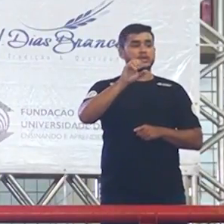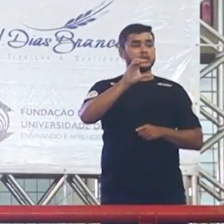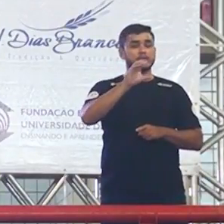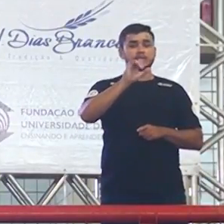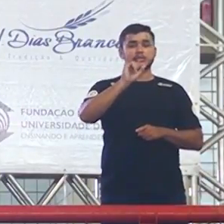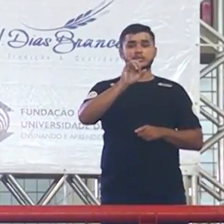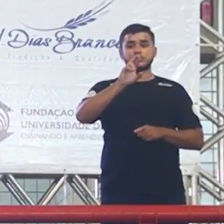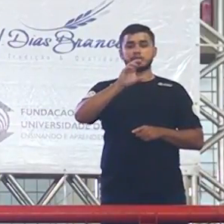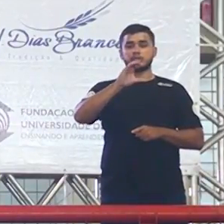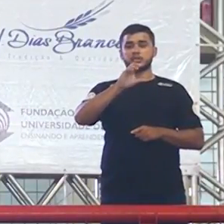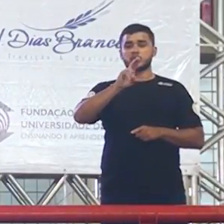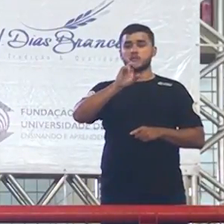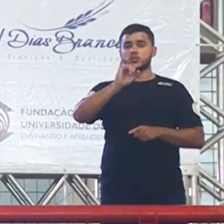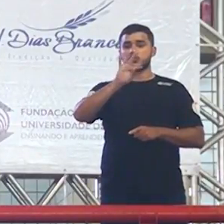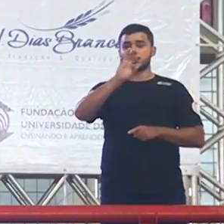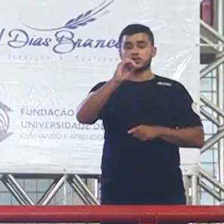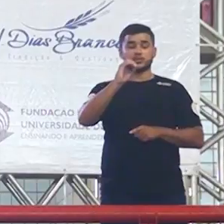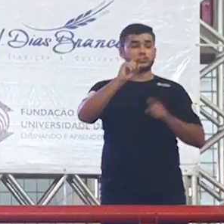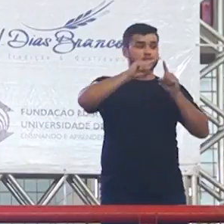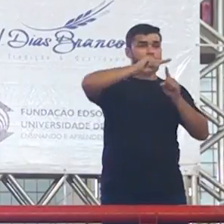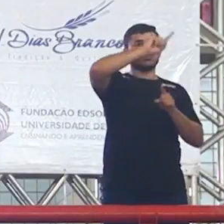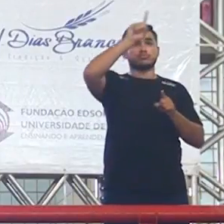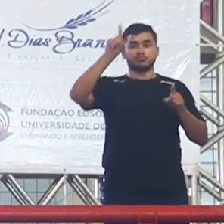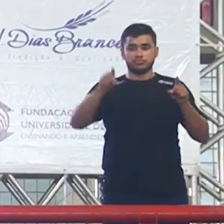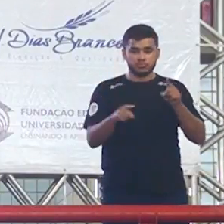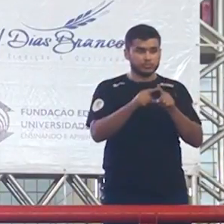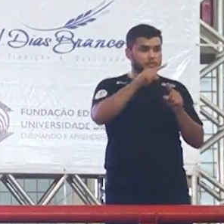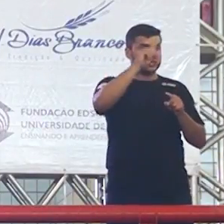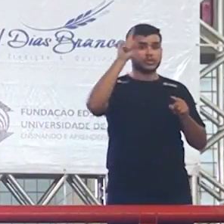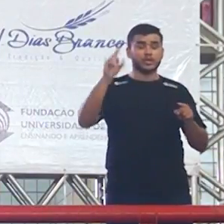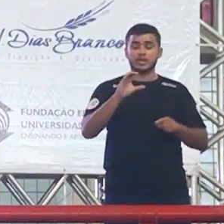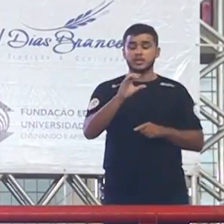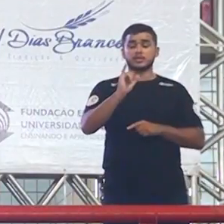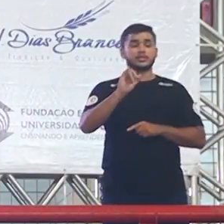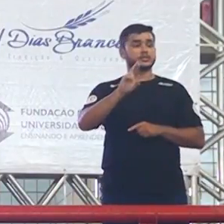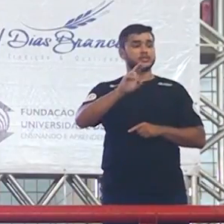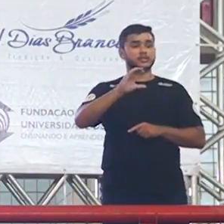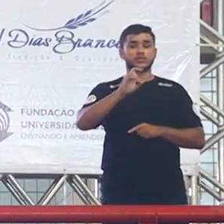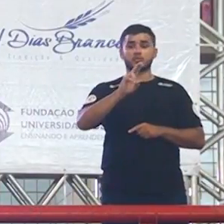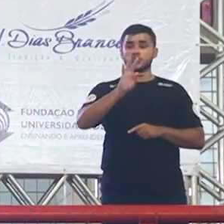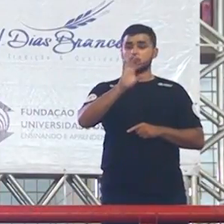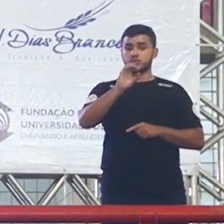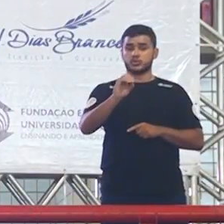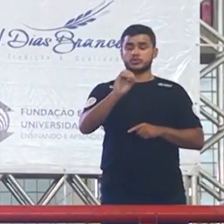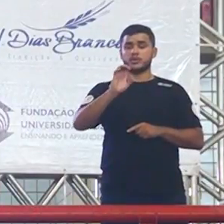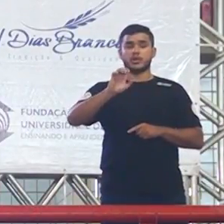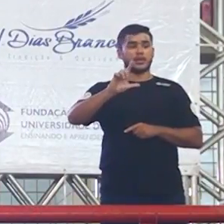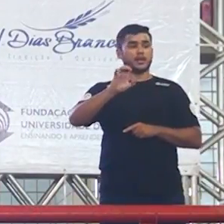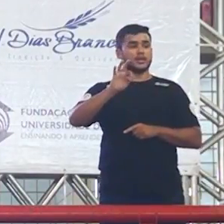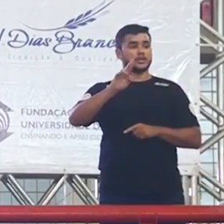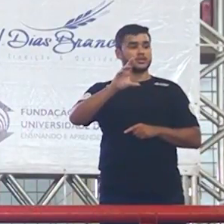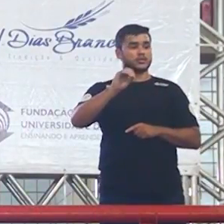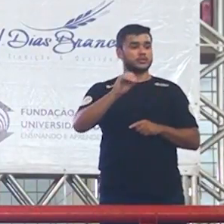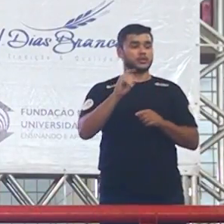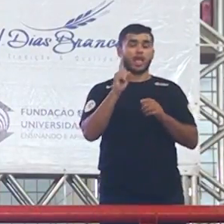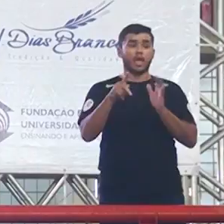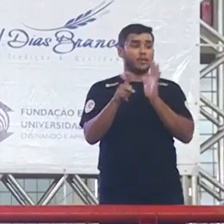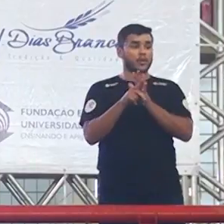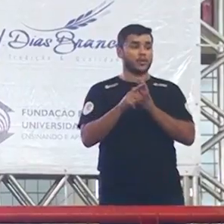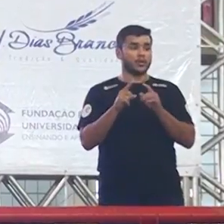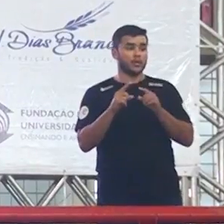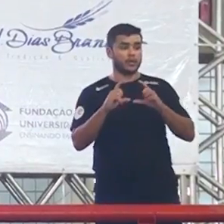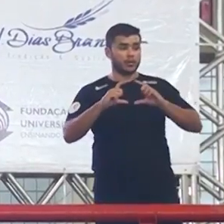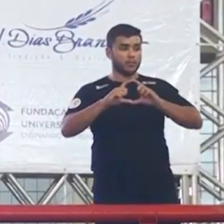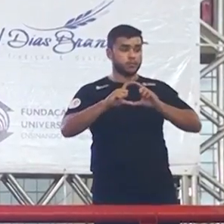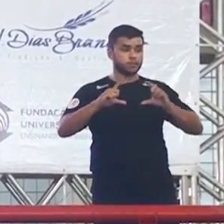Circuito. Círculo. Circuito. Então o circuito, a corrente tem que ir e voltar. Ir e